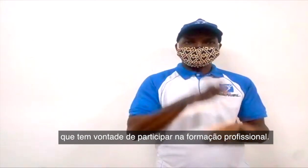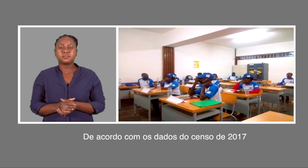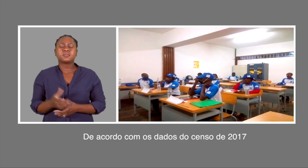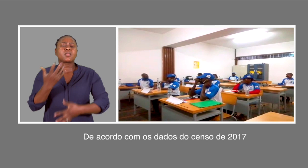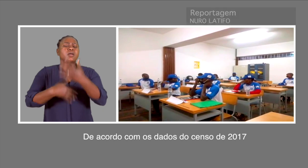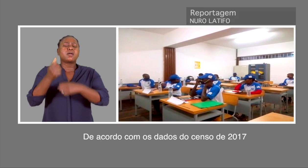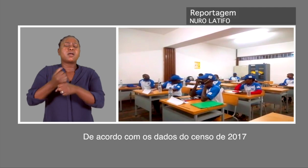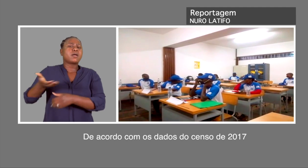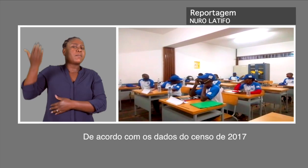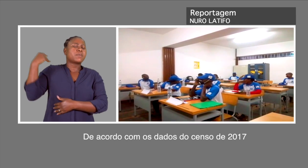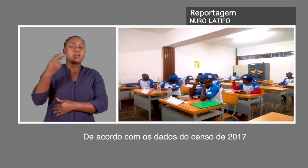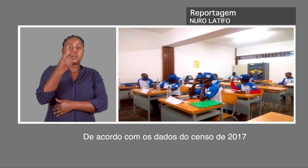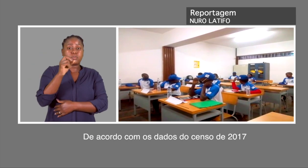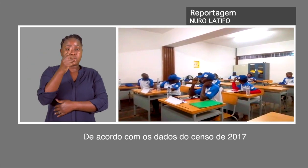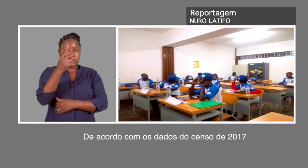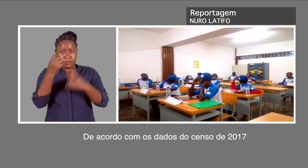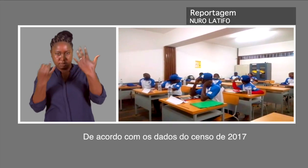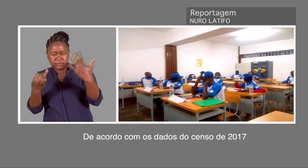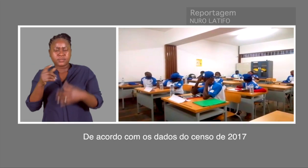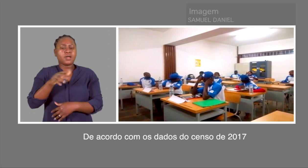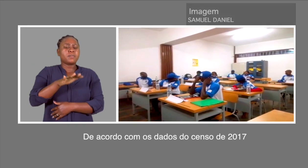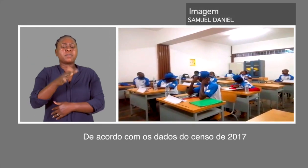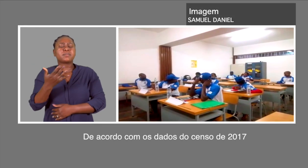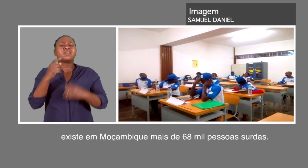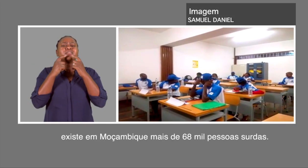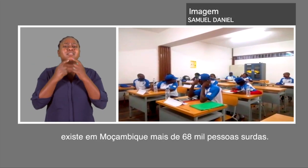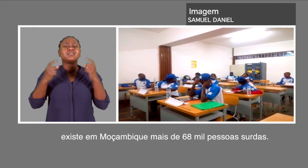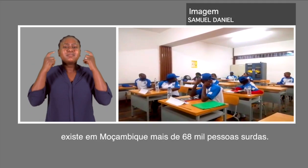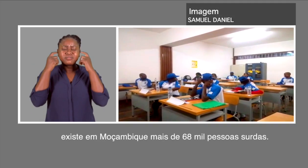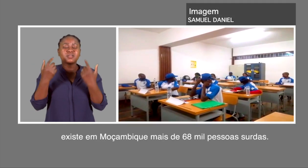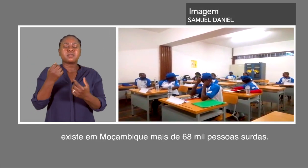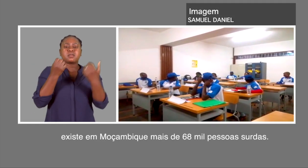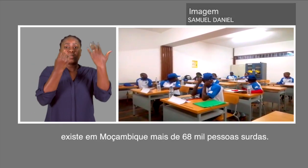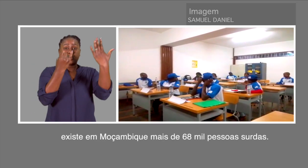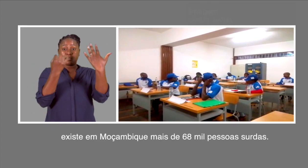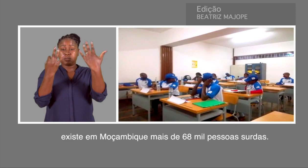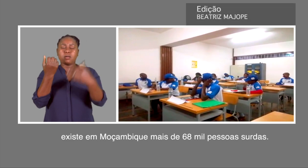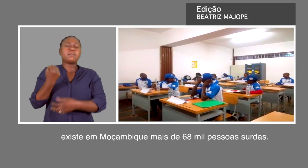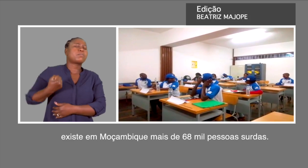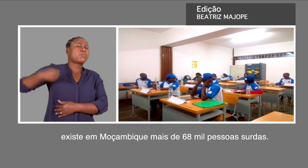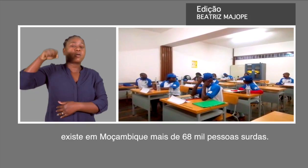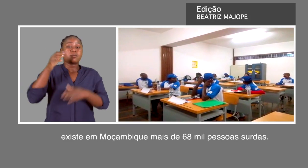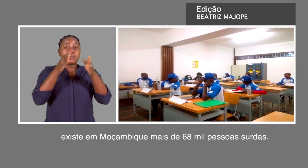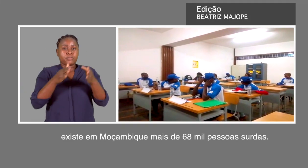De acordo com os dados do Censo 2017, existe em Moçambique mais de 68 mil pessoas